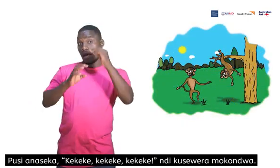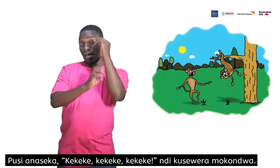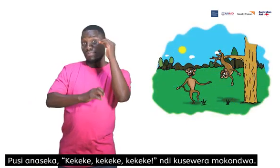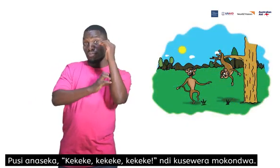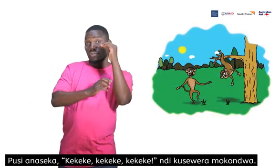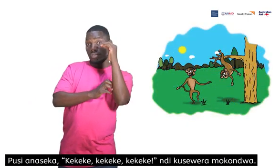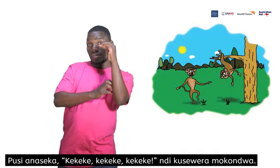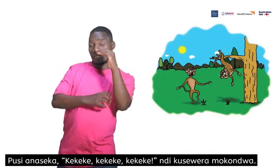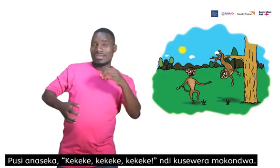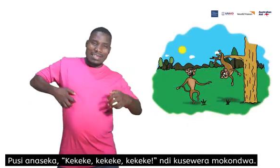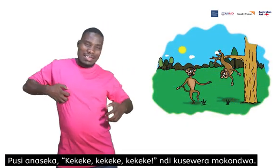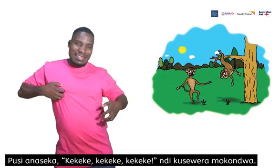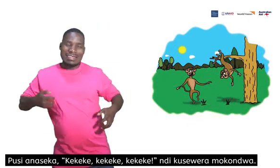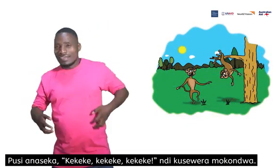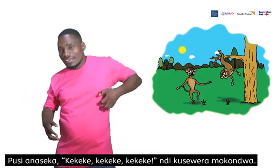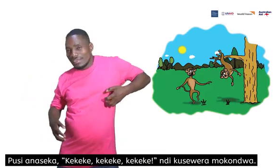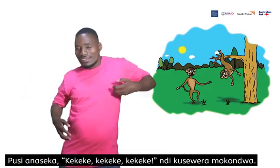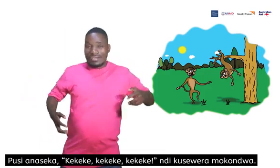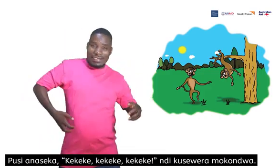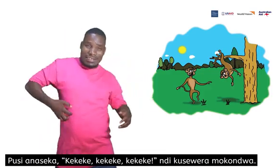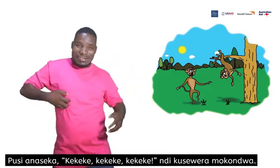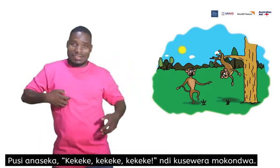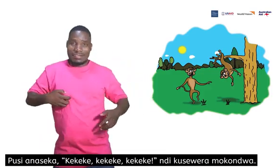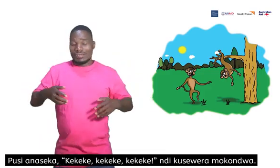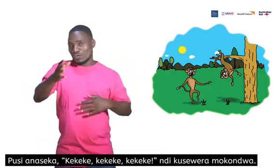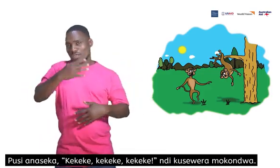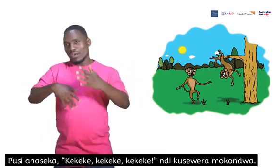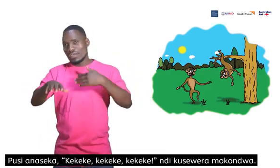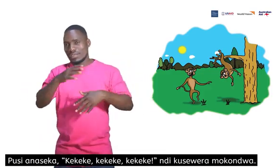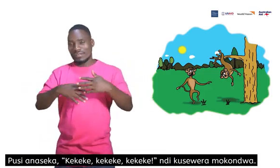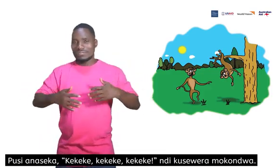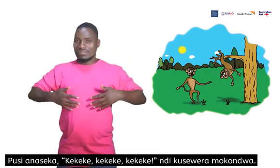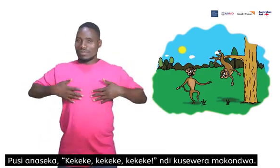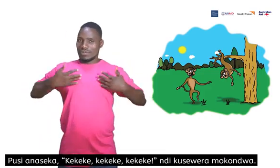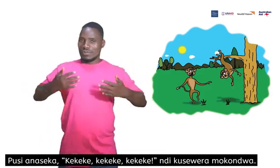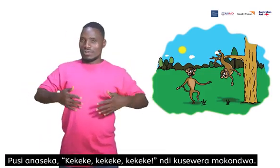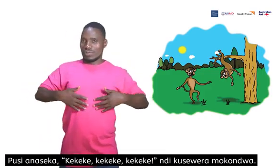Pusi anaseka. Kekeke, kekeke, kekeke. Ndikusewera mokondwa.